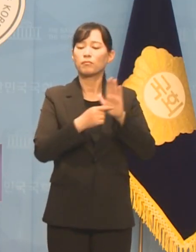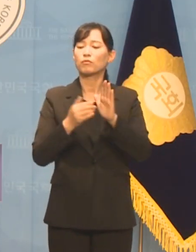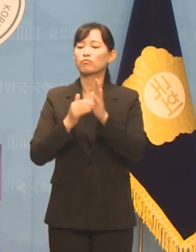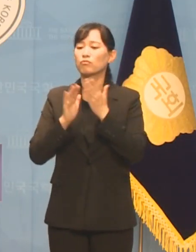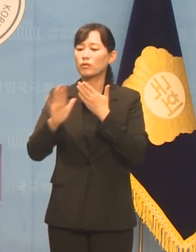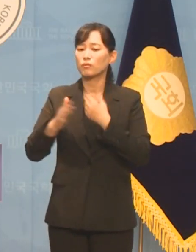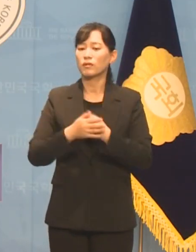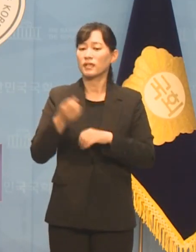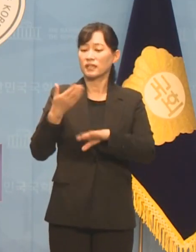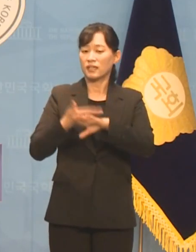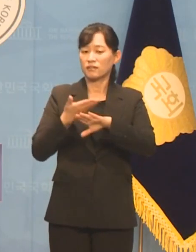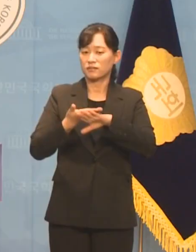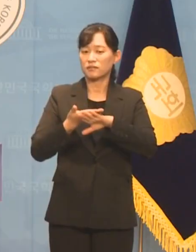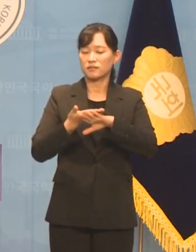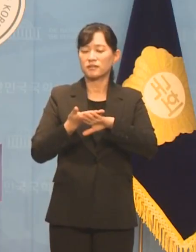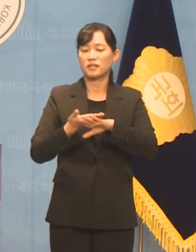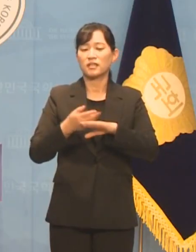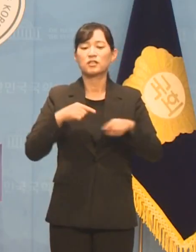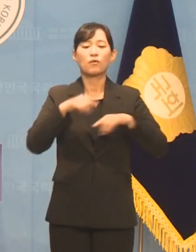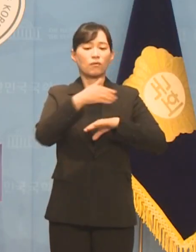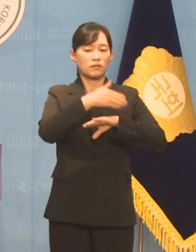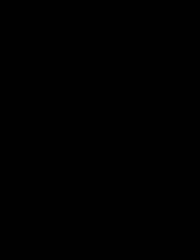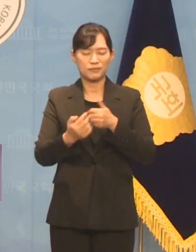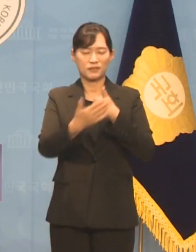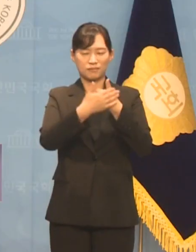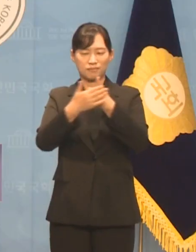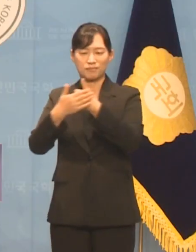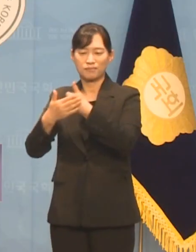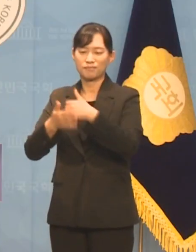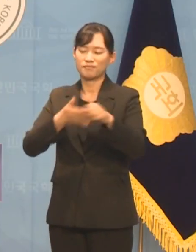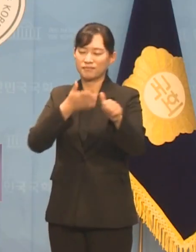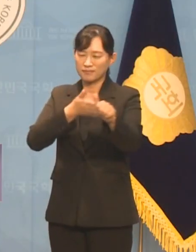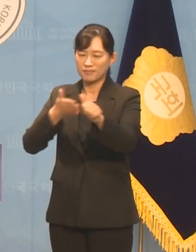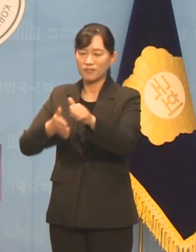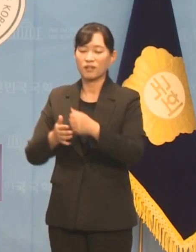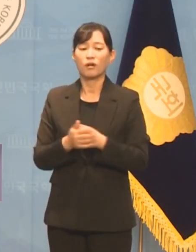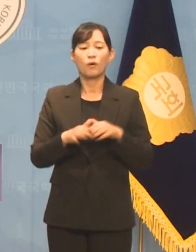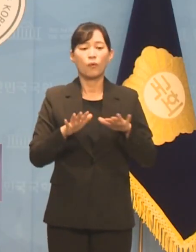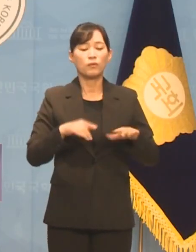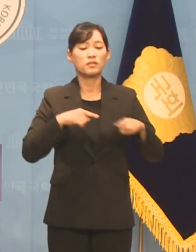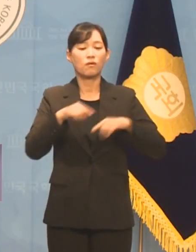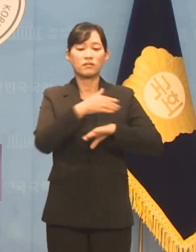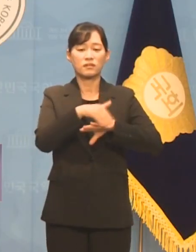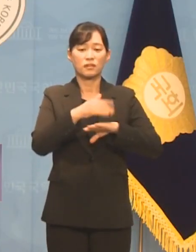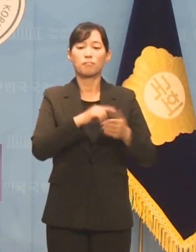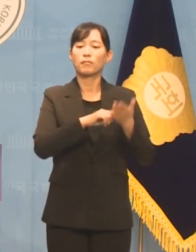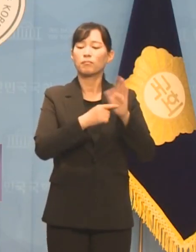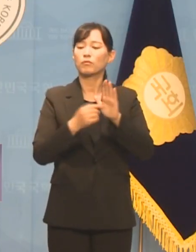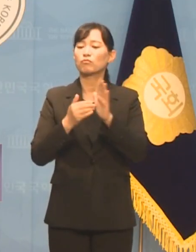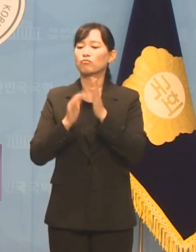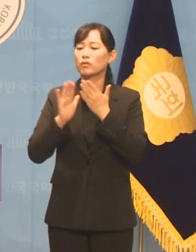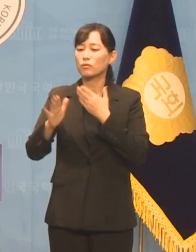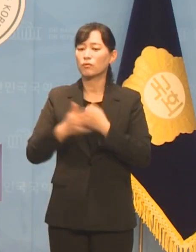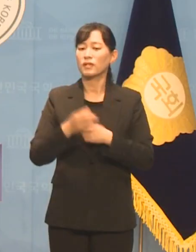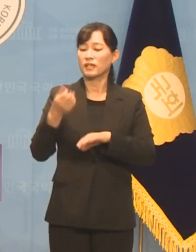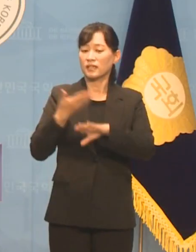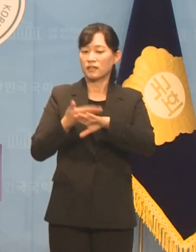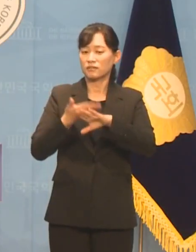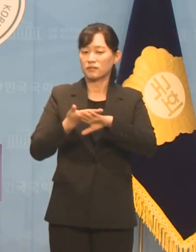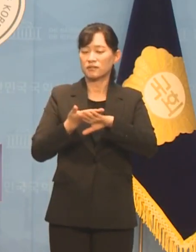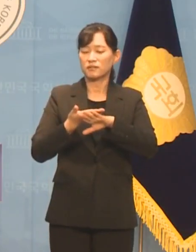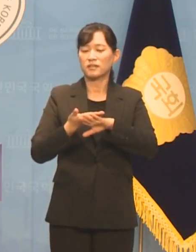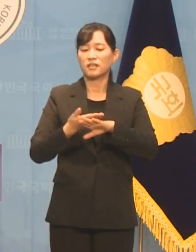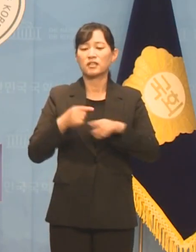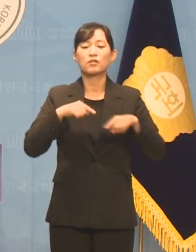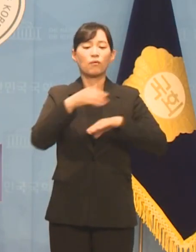이후에도 다른 분야의 정책도 있습니다. 오늘 정책 발표 이후에도 다른 분야의